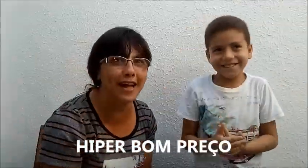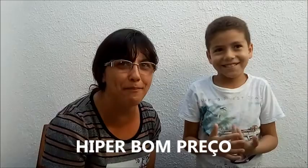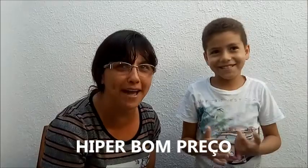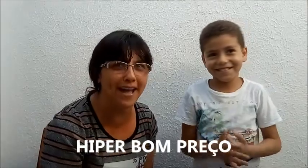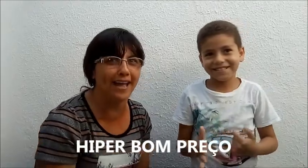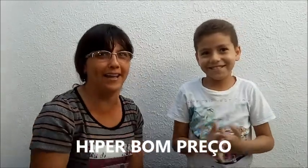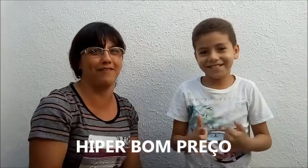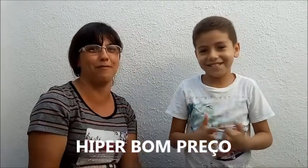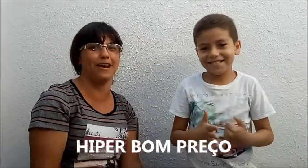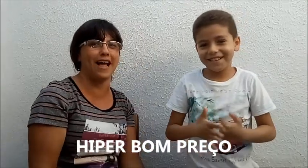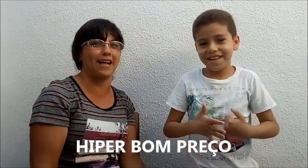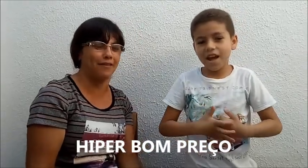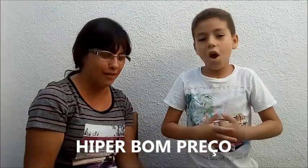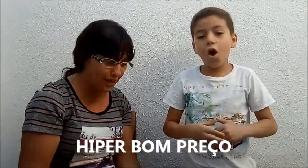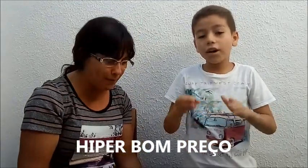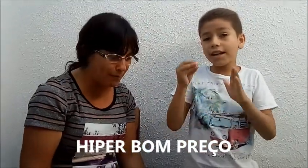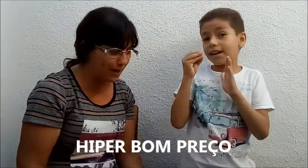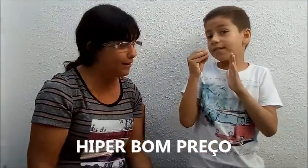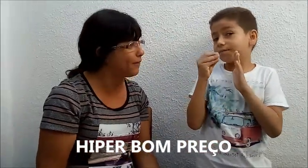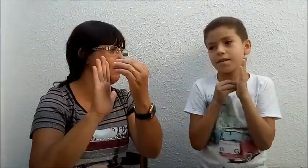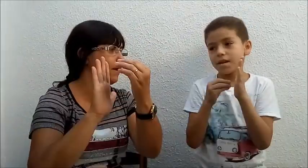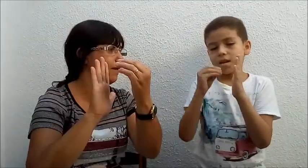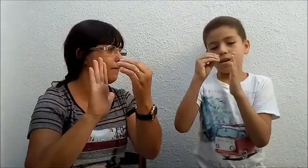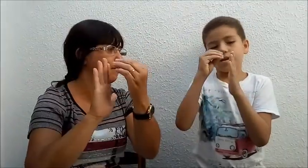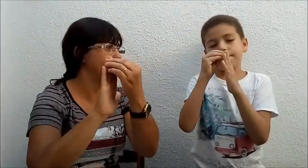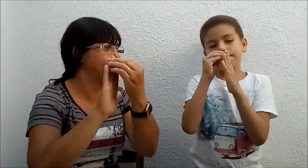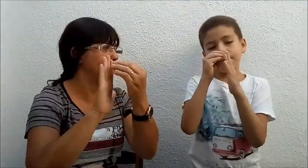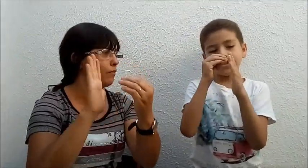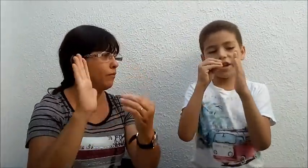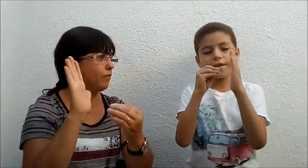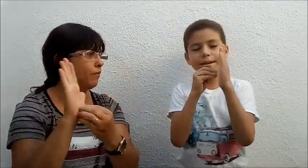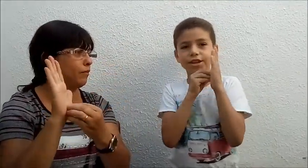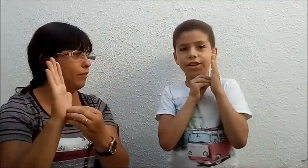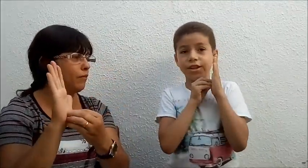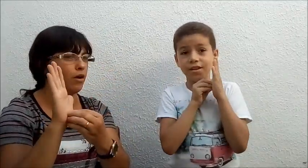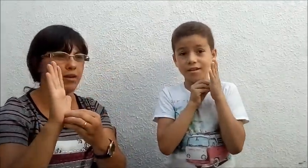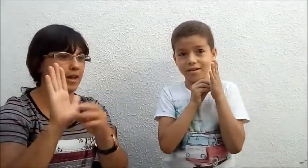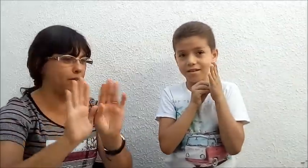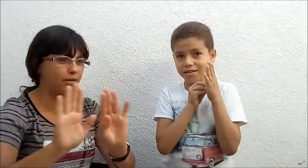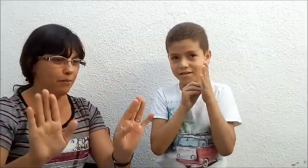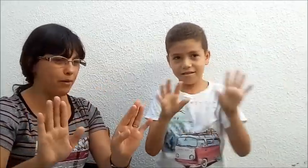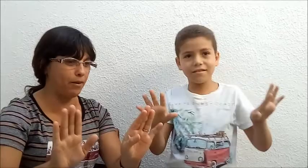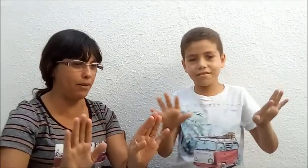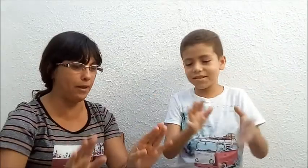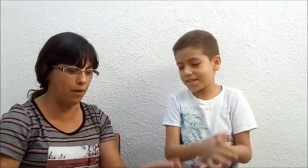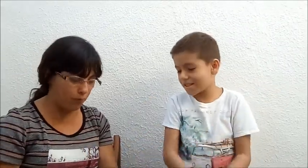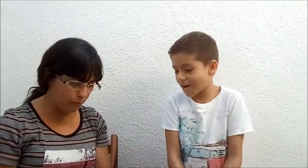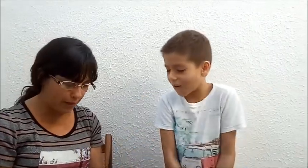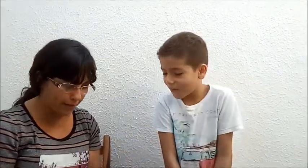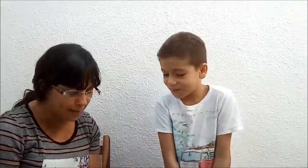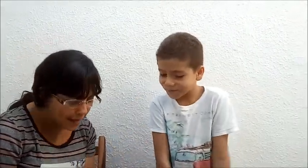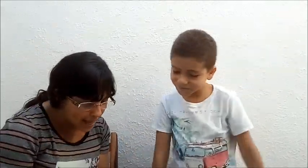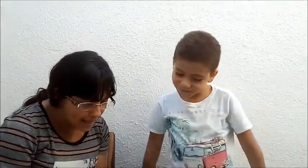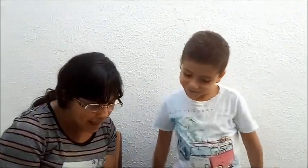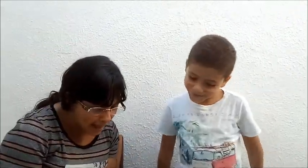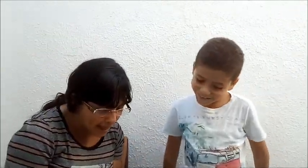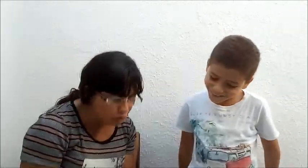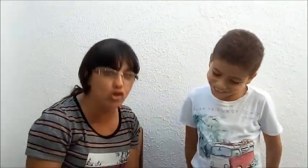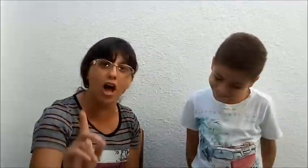também. Vamos lá. IP. IP. Bate aqui, bate aqui. Ok, sem problema, IP é bom preço. É,